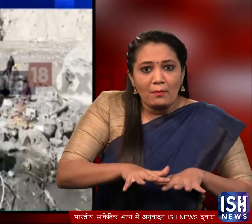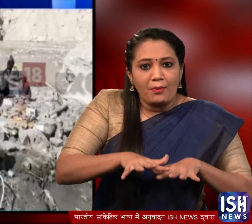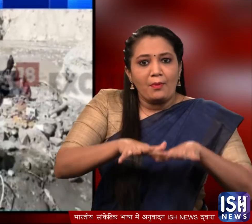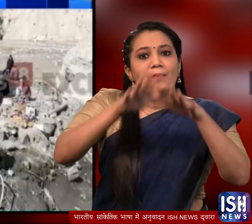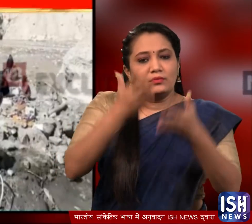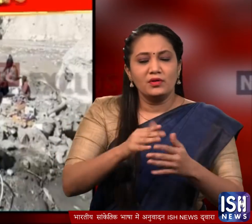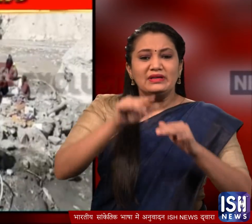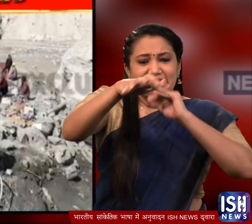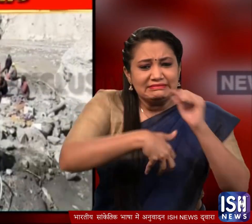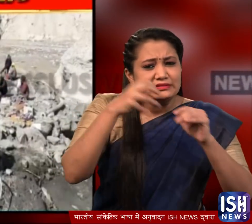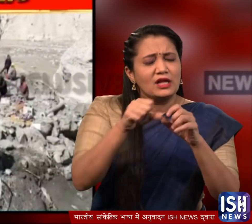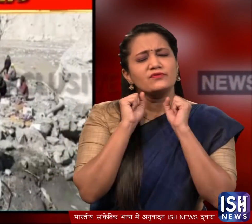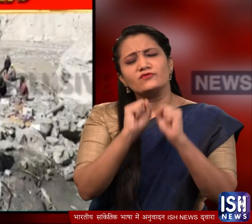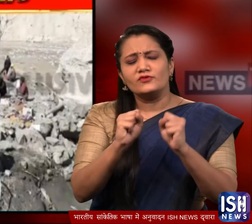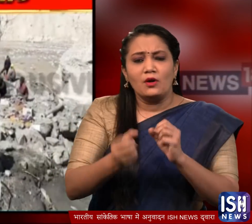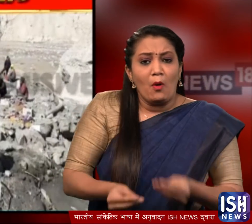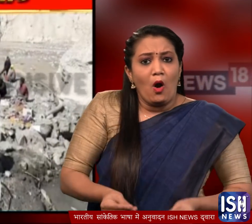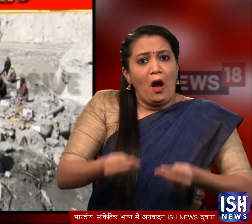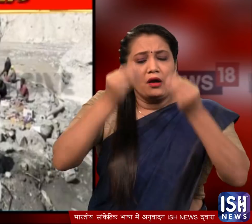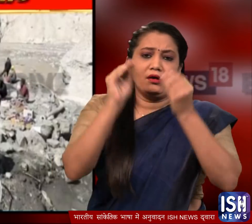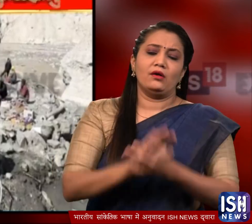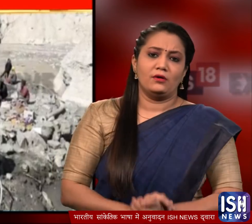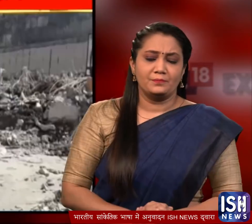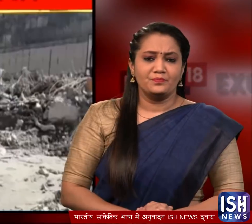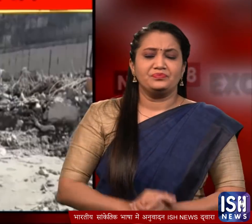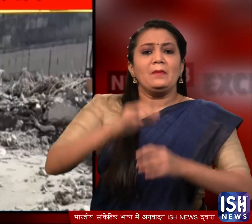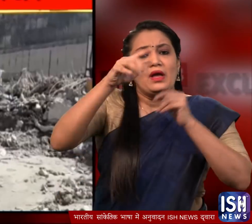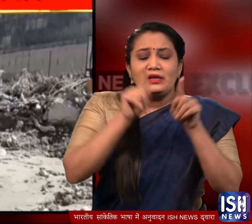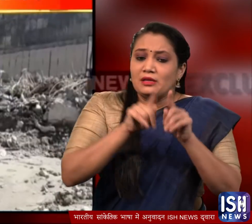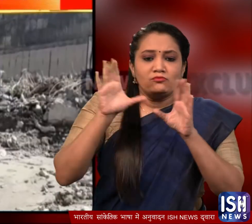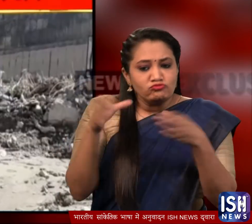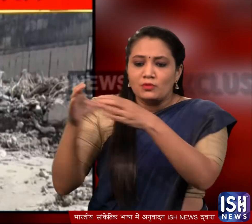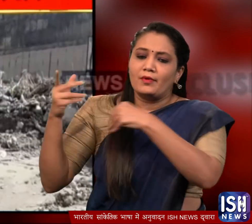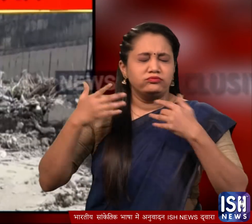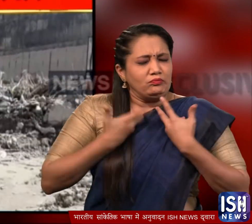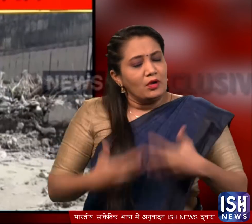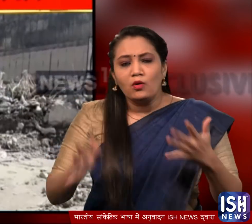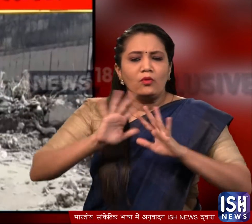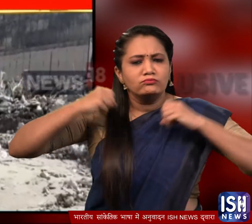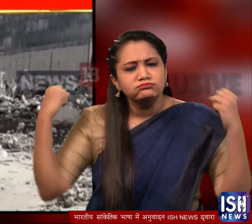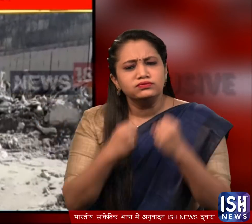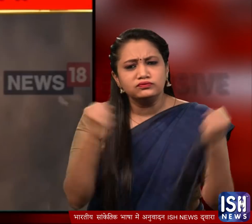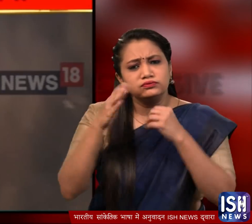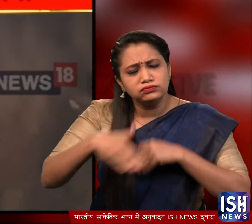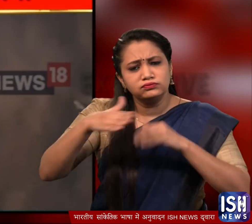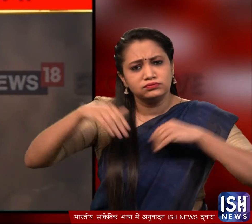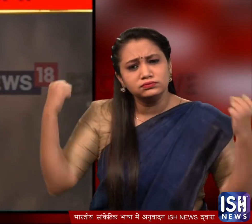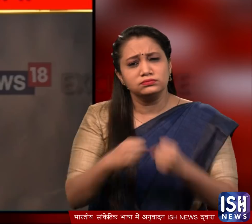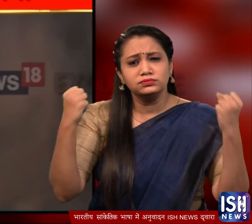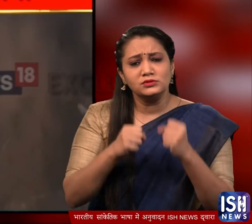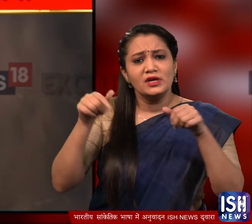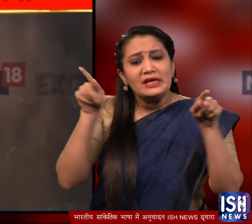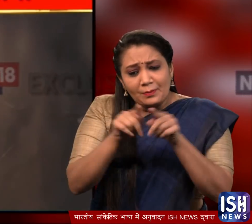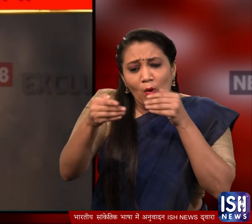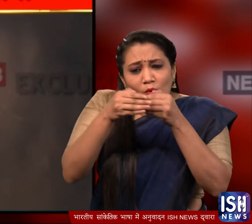से फंसे हुए लोगों को बाहर निकालने में आ रही दिक्कतें और बढ़ गई। लेकिन राहत बचाव दल की टीमें बिना थके अपने काम में जुटी हैं, जिसे